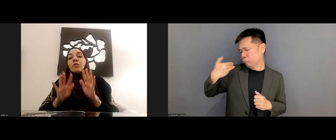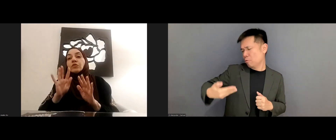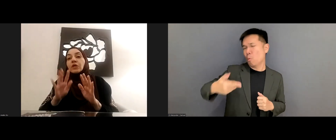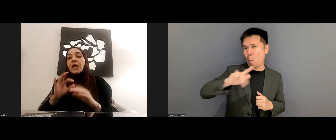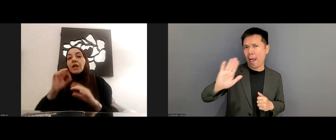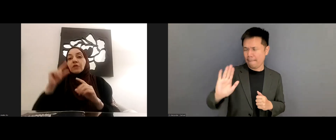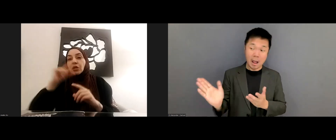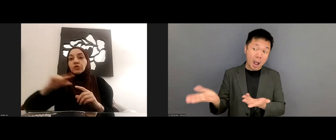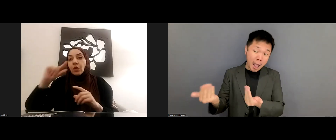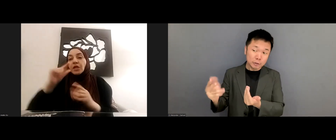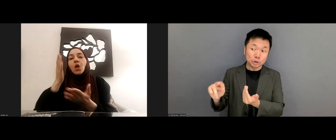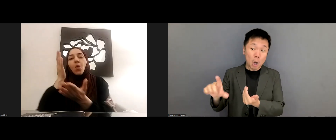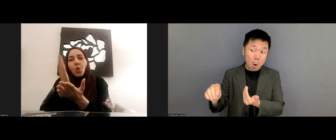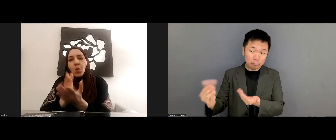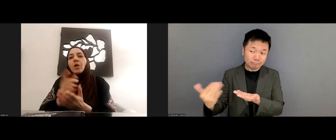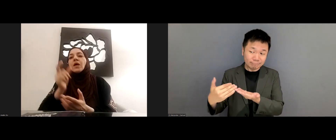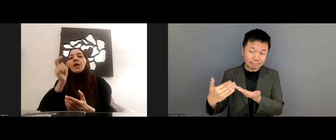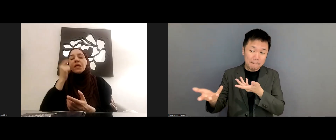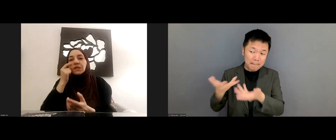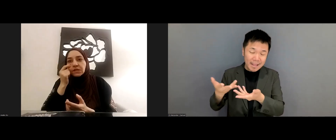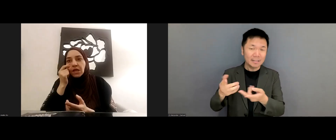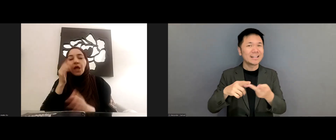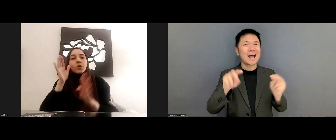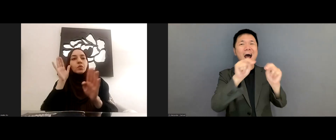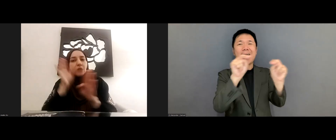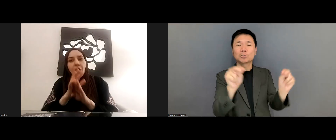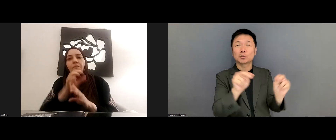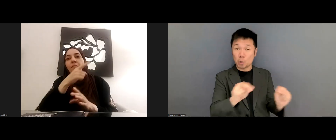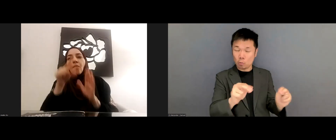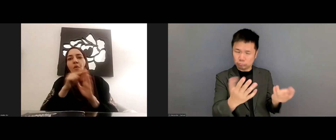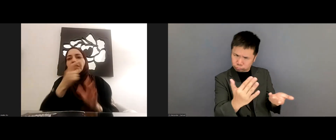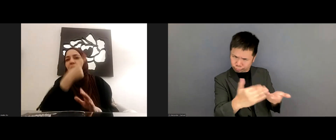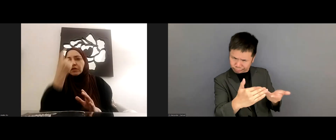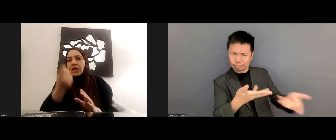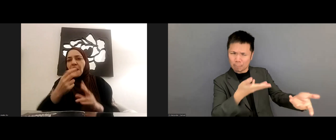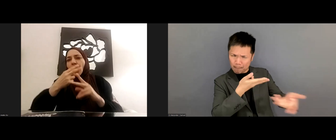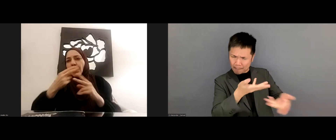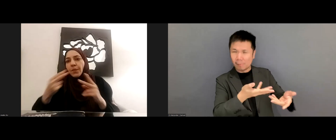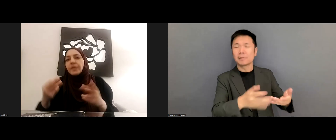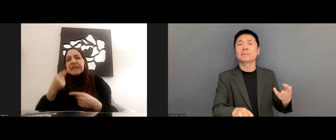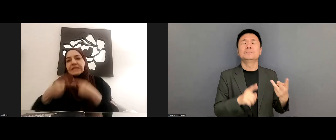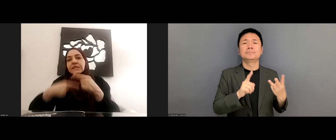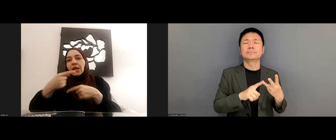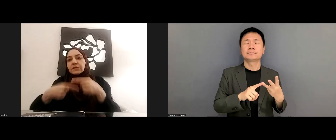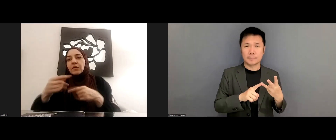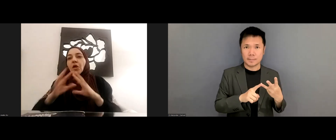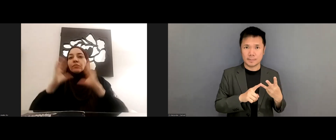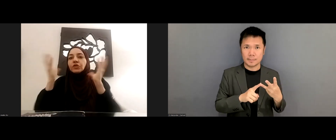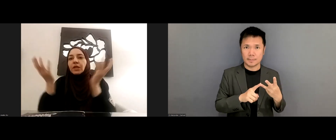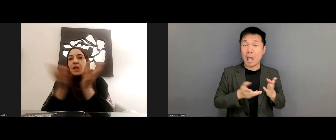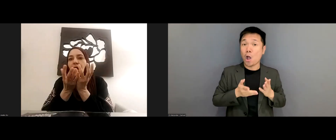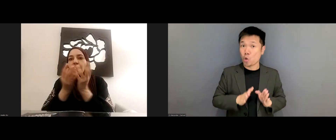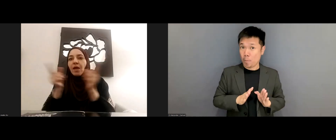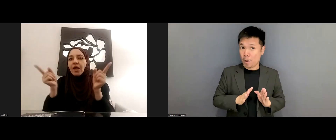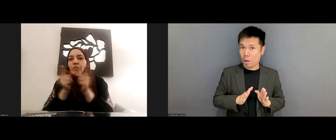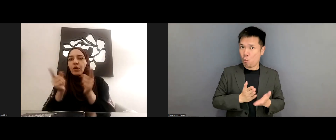والمؤسسات حقوق partners الإنسان of المعنية بمناصرة international قضايا الإعاقة. organization and all النقاش سيستمر بعد إطلاق الاستبيان. human بشكل عام هذه هي rights ملخص